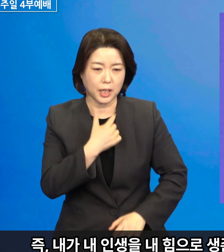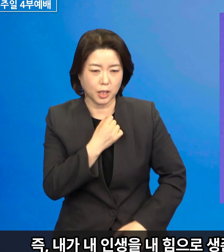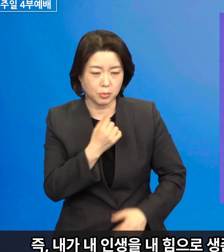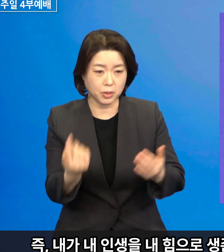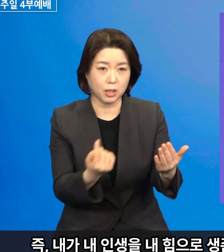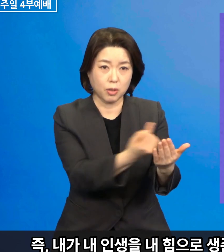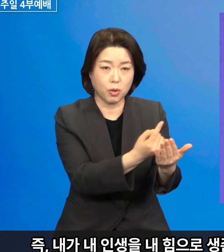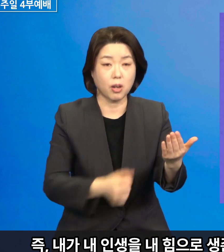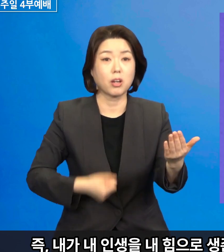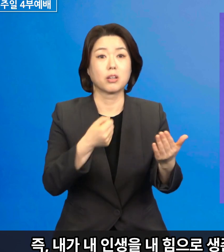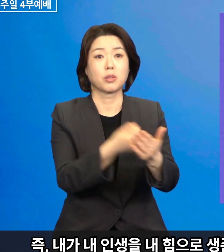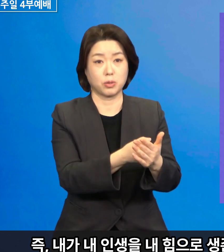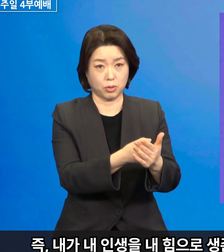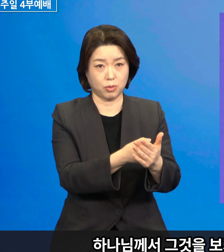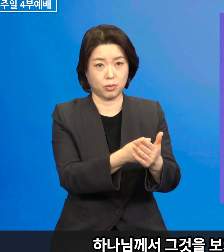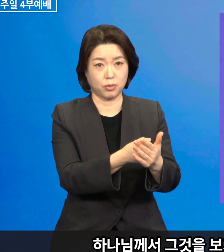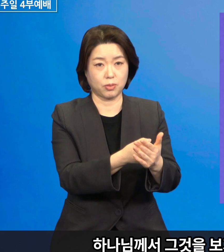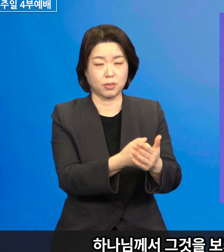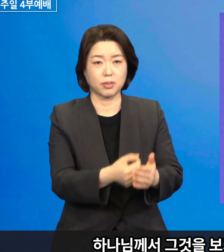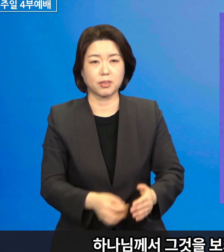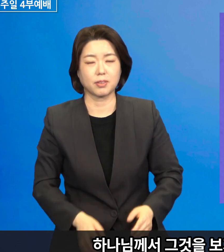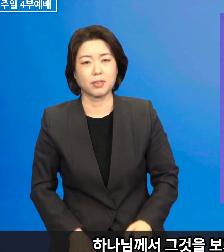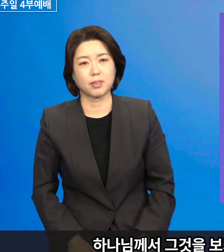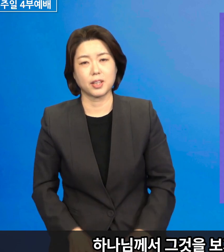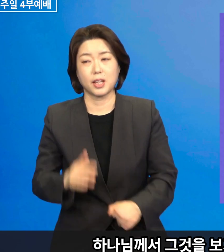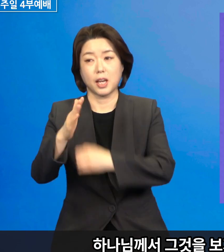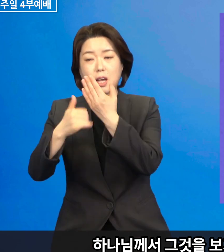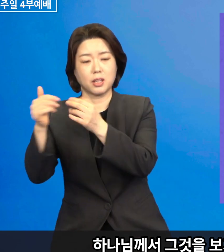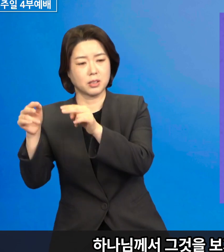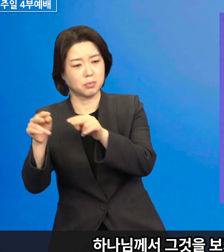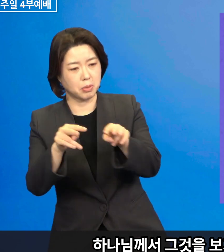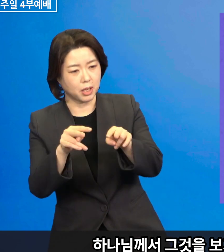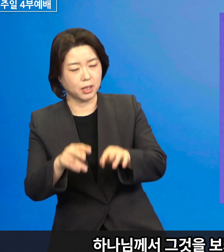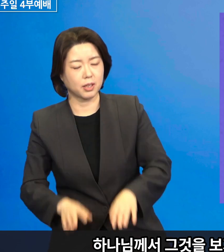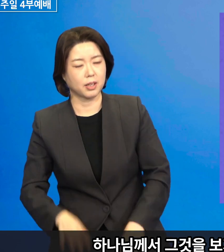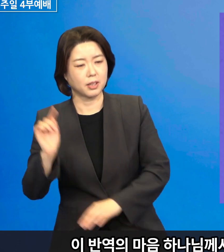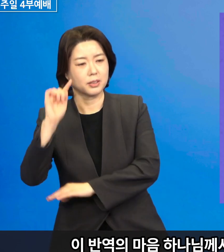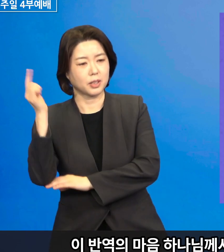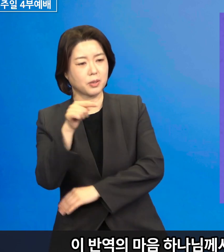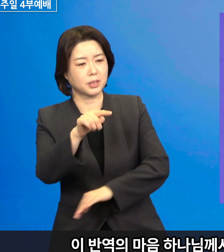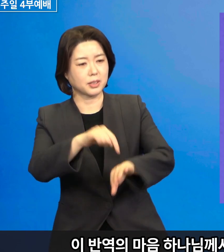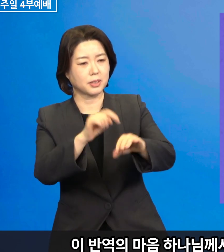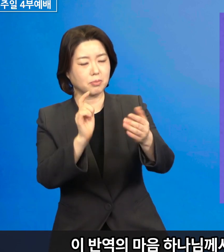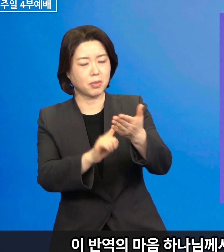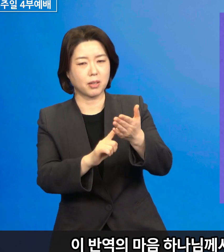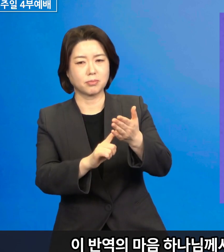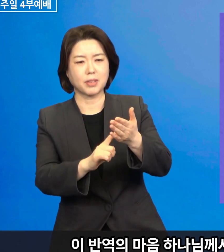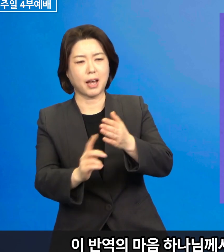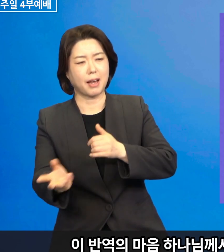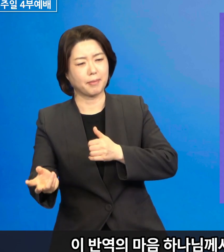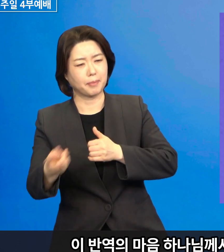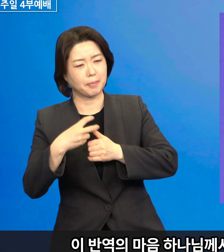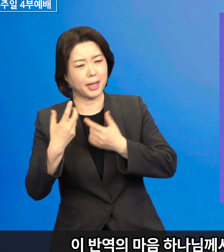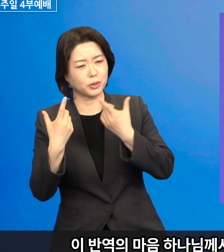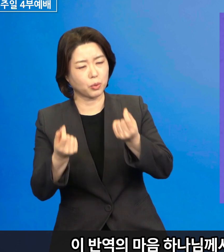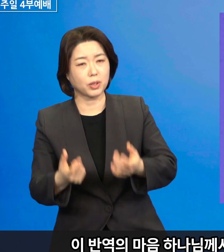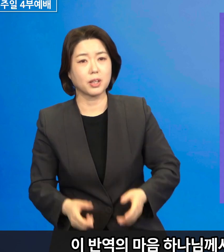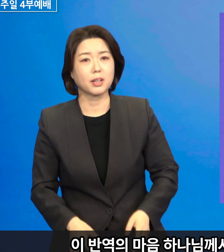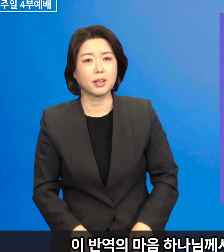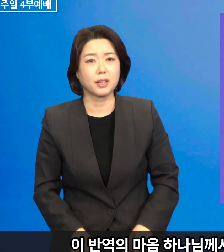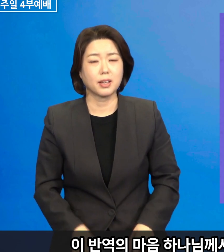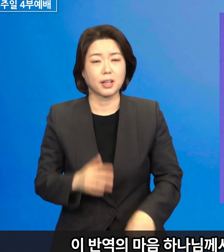하는 결정이었습니다. 하나님께서 그것을 보기에 이 다윗의 이 마음이, 이 반역의 마음, 하나님께서